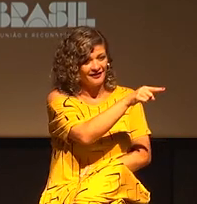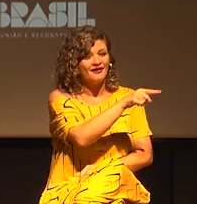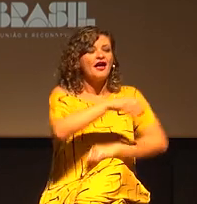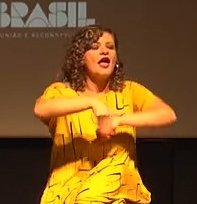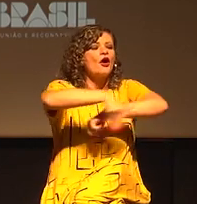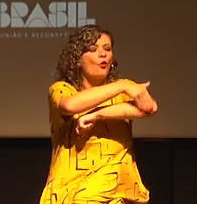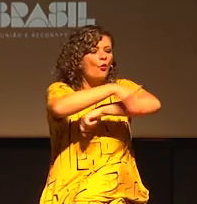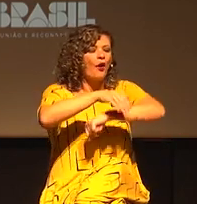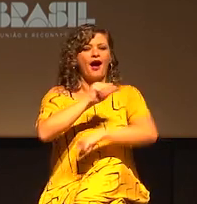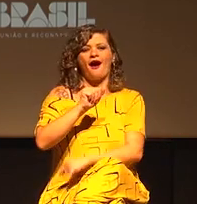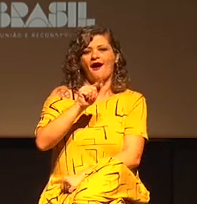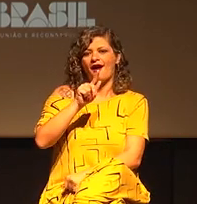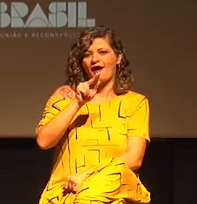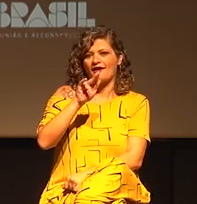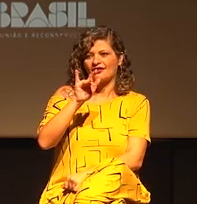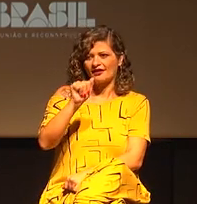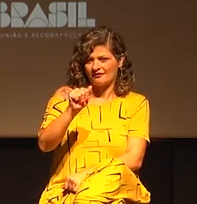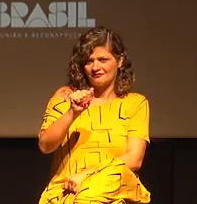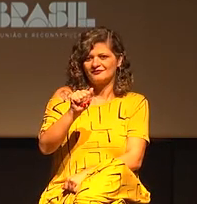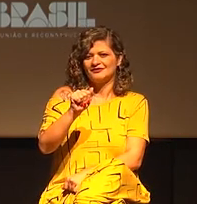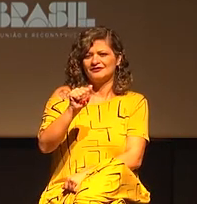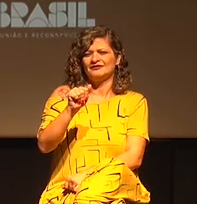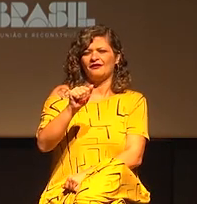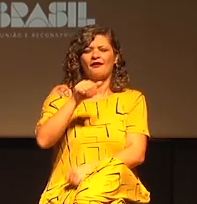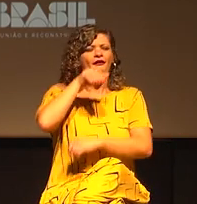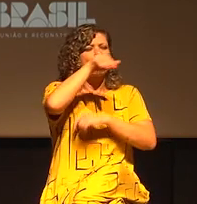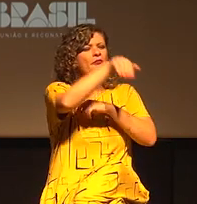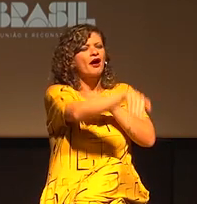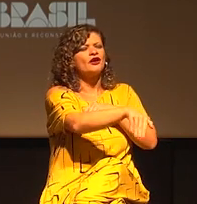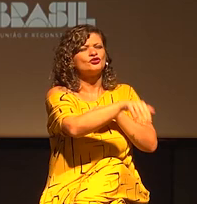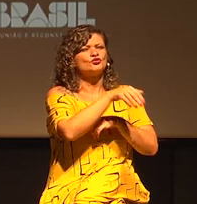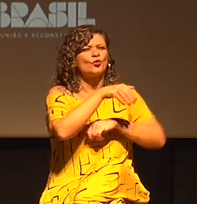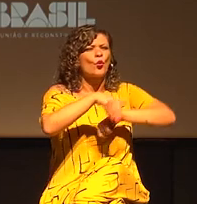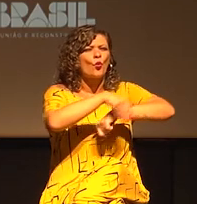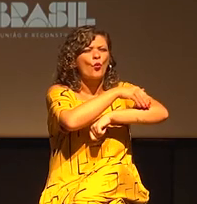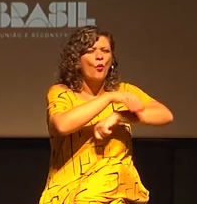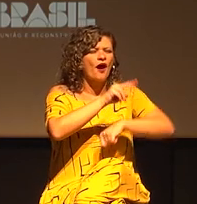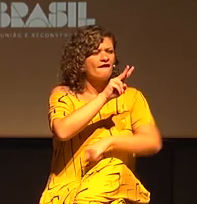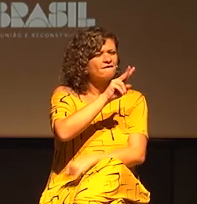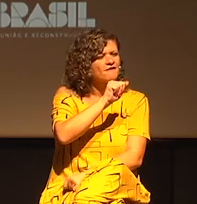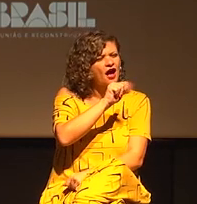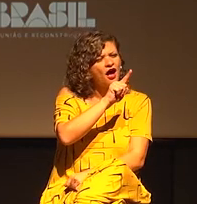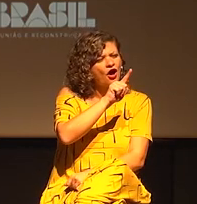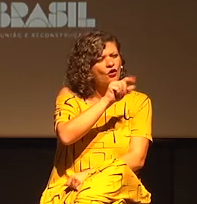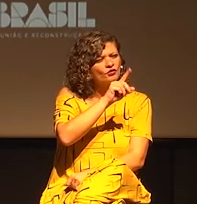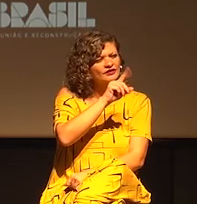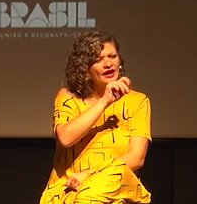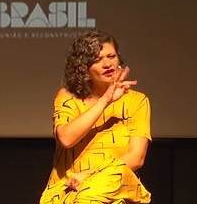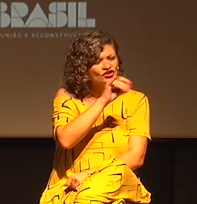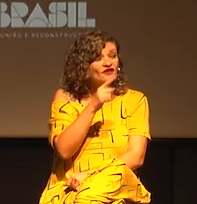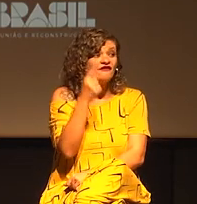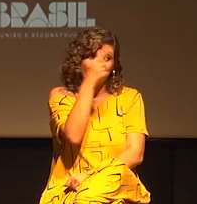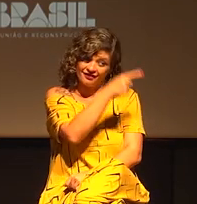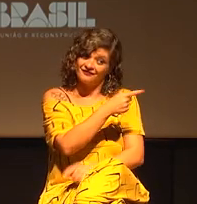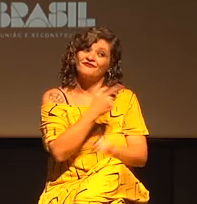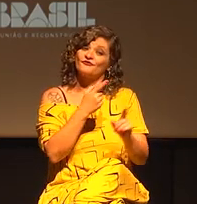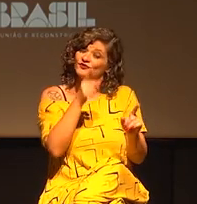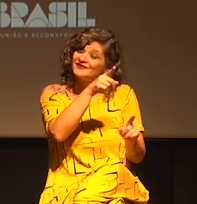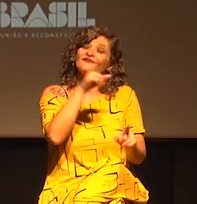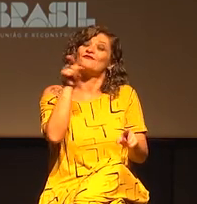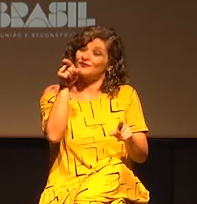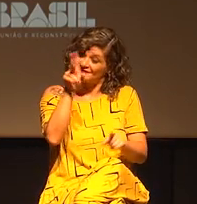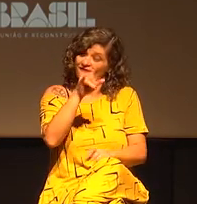Rua Águia lá embaixo depois daquela Rua Valdete uma que desce que tem um dia você vai lá você vai